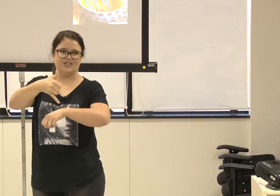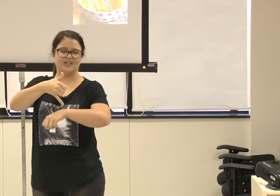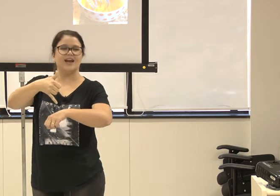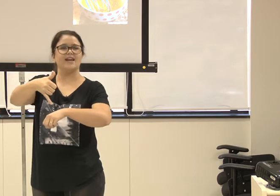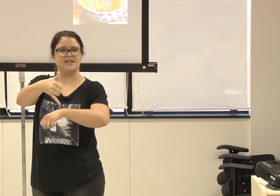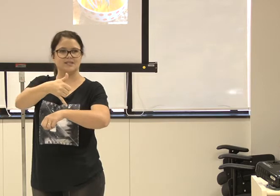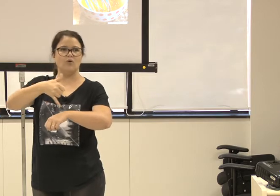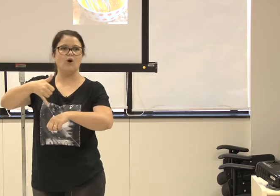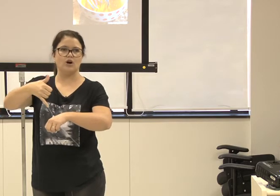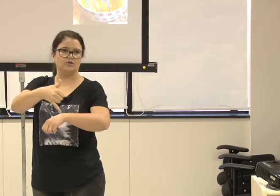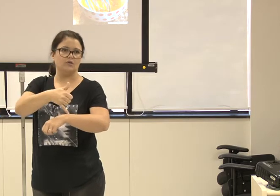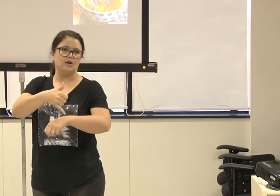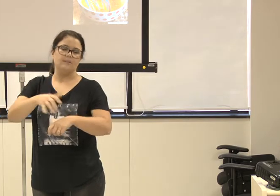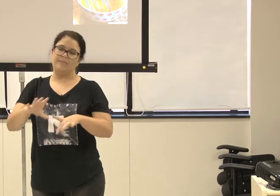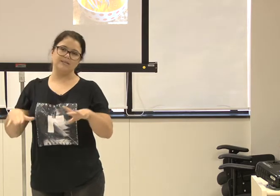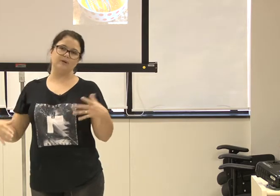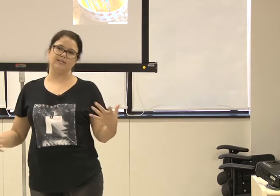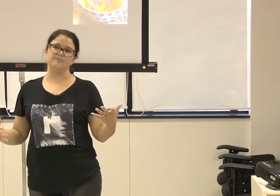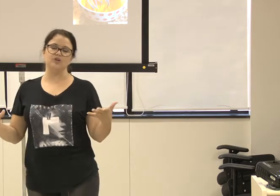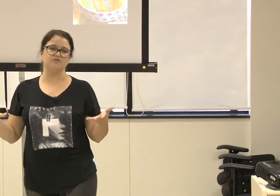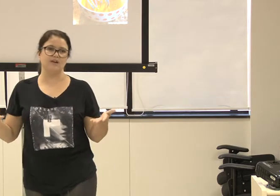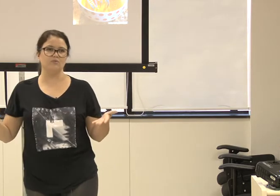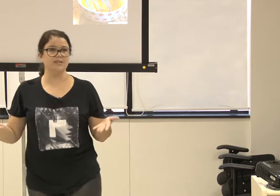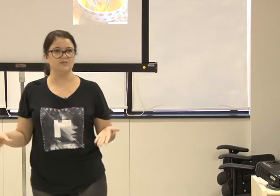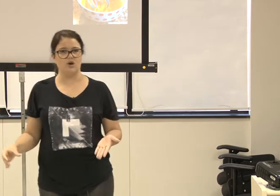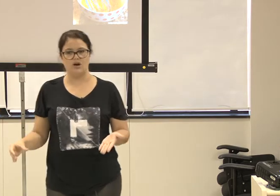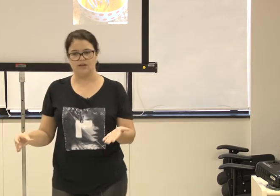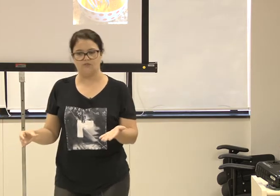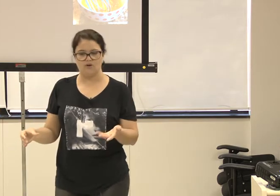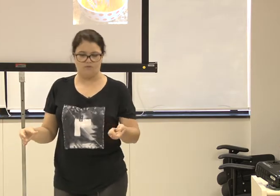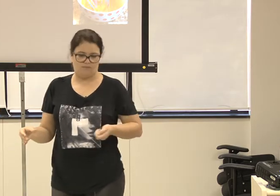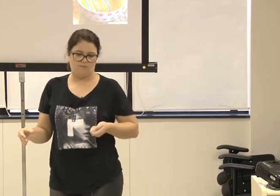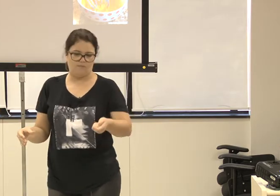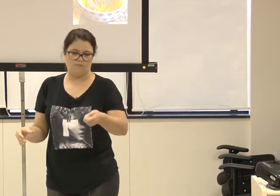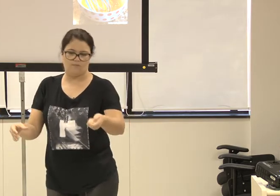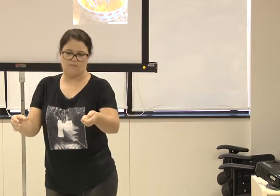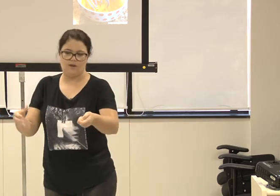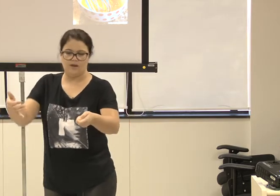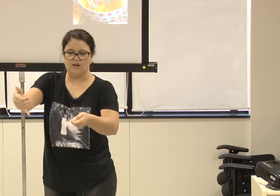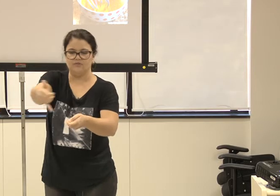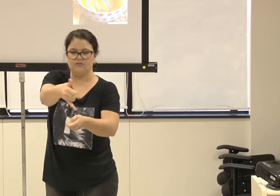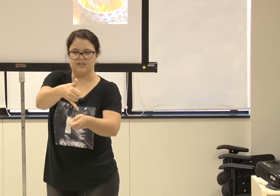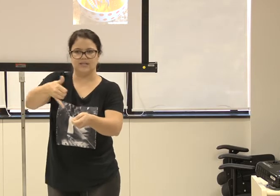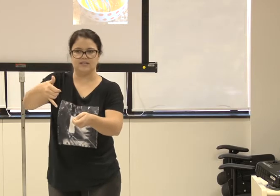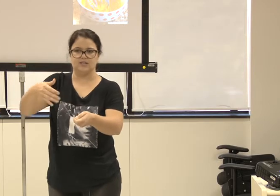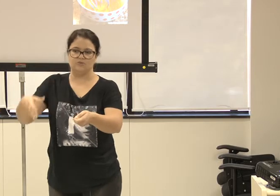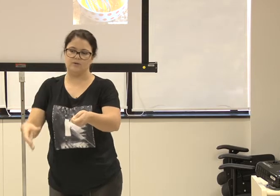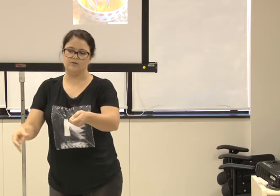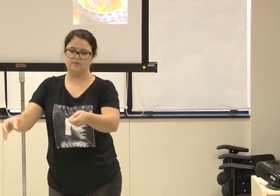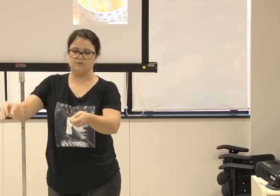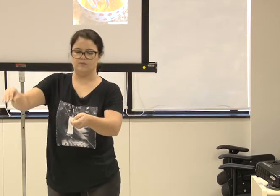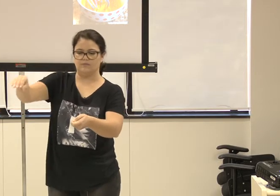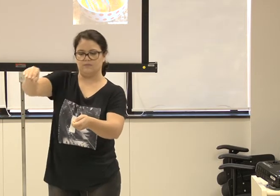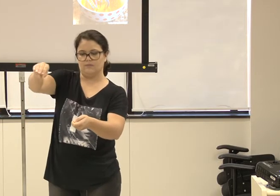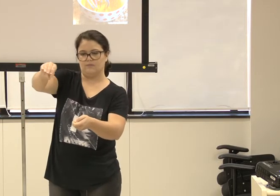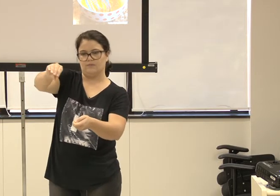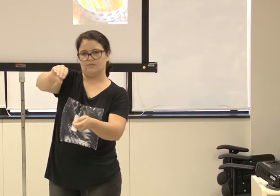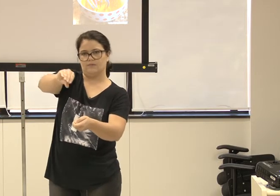E aí esse é o óleo. Mas, por exemplo, se eu tiver numa história que eu não vou fazer azeite, eu posso?